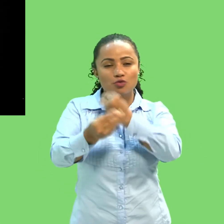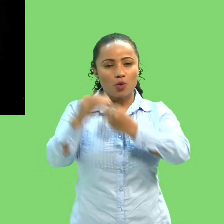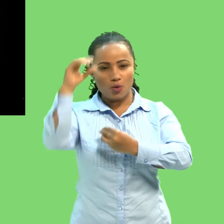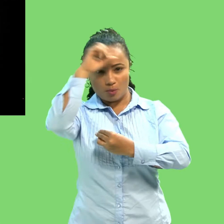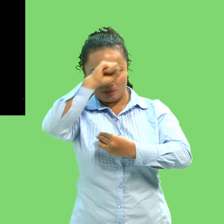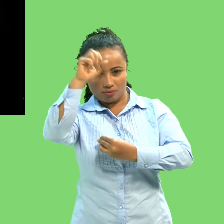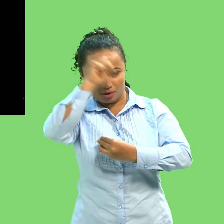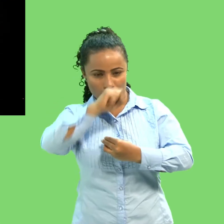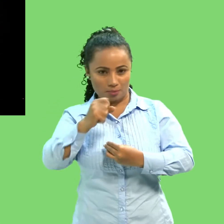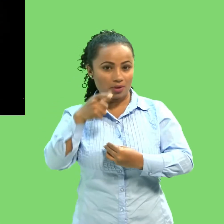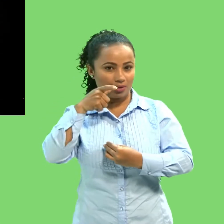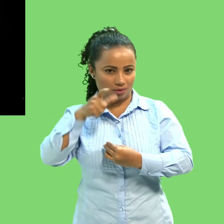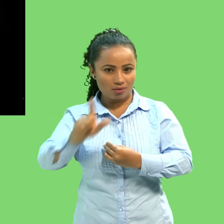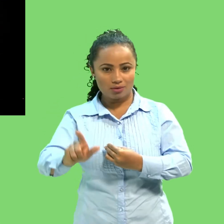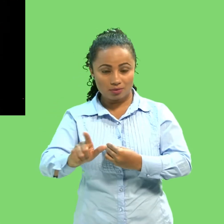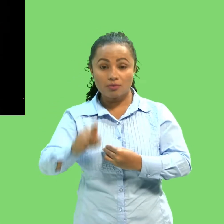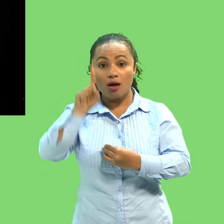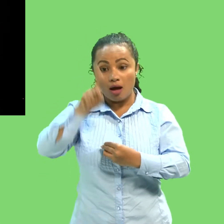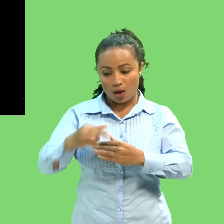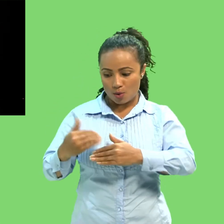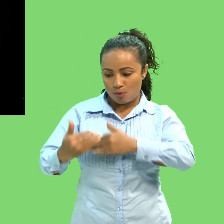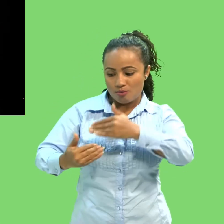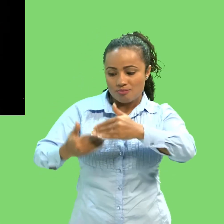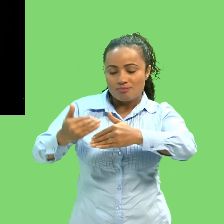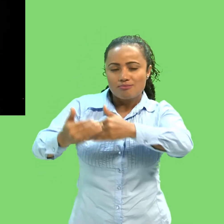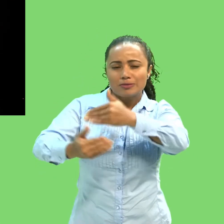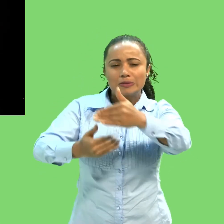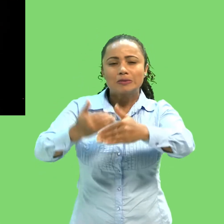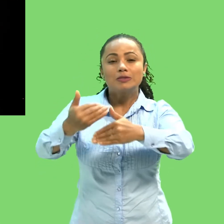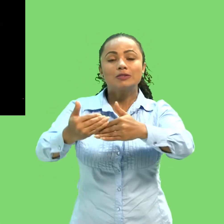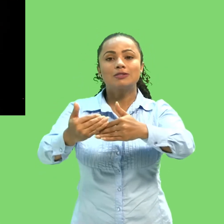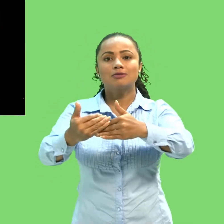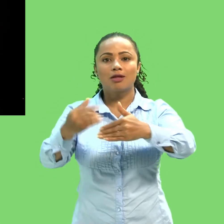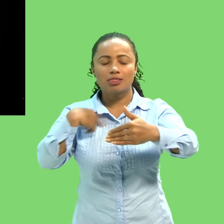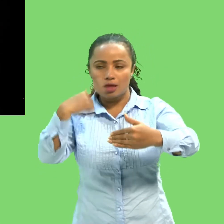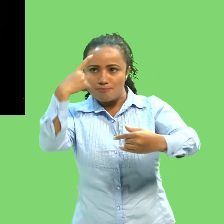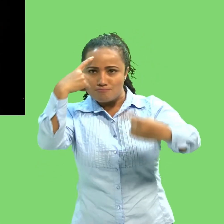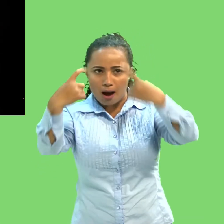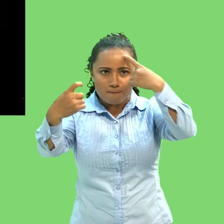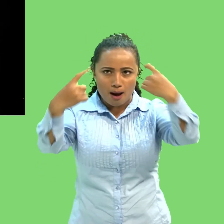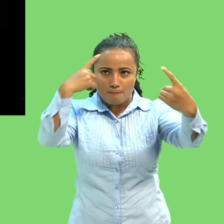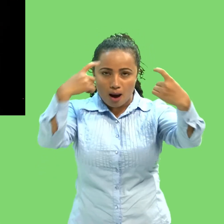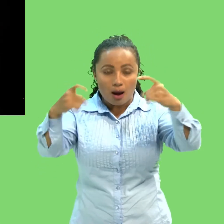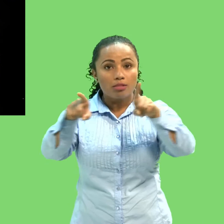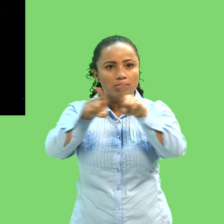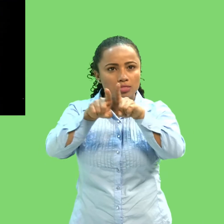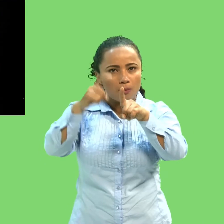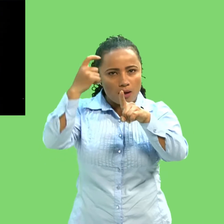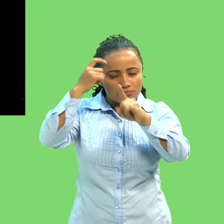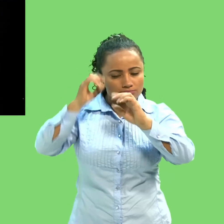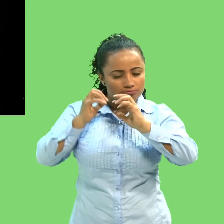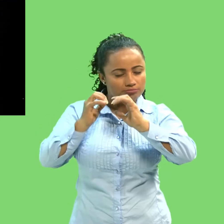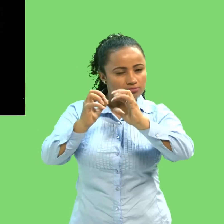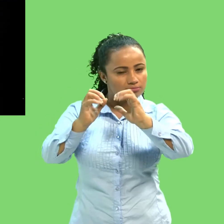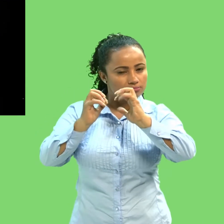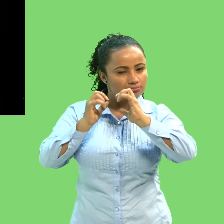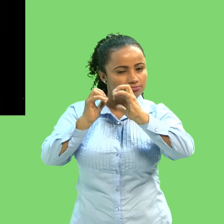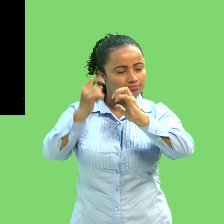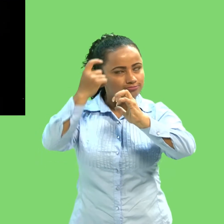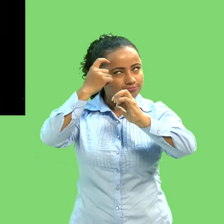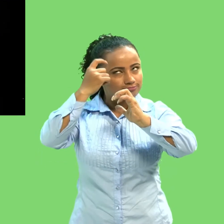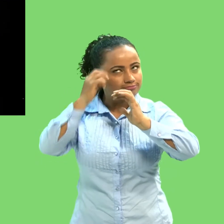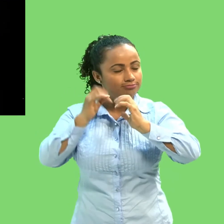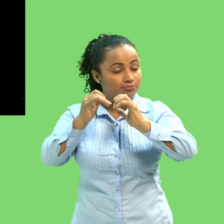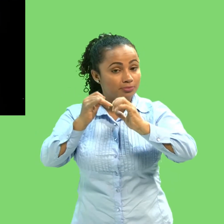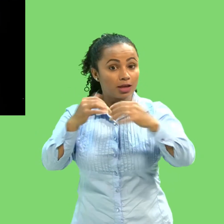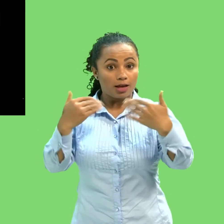língua, como um processo essencialmente criativo e cognitivo. Ou seja, na verdade aqui, o